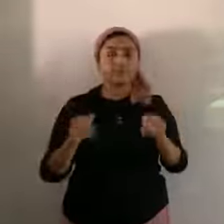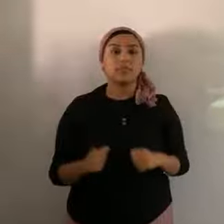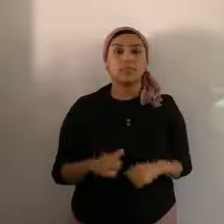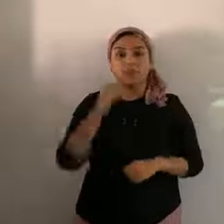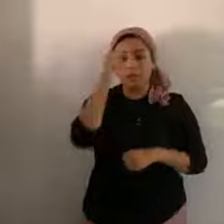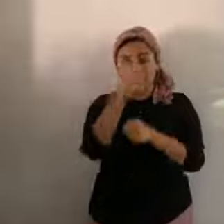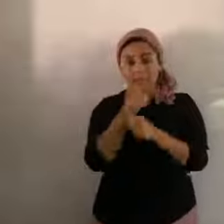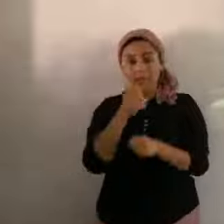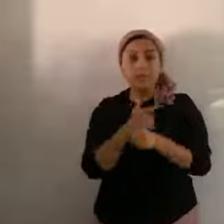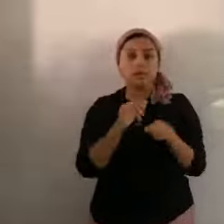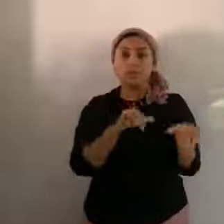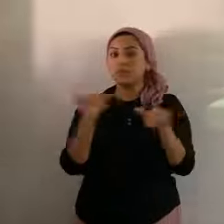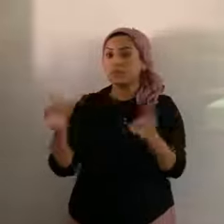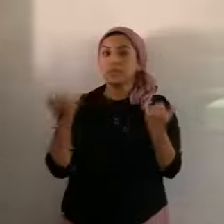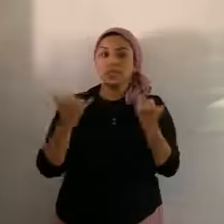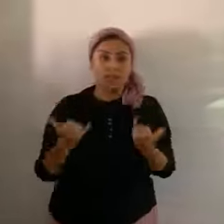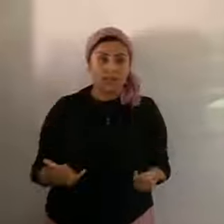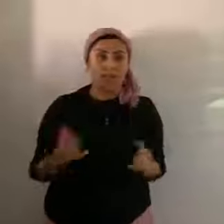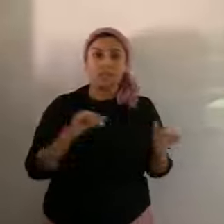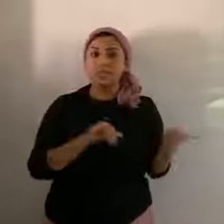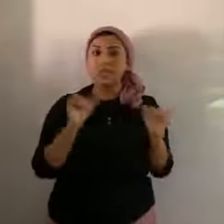alguien,